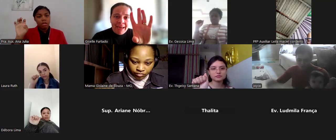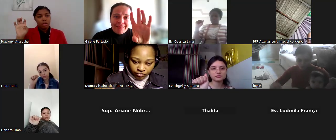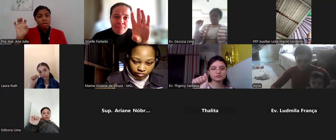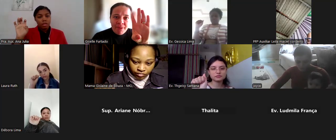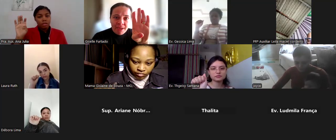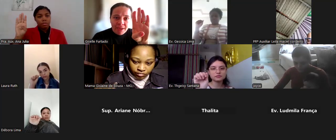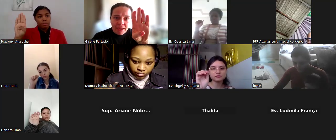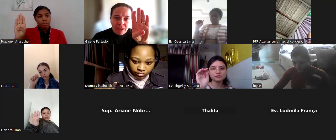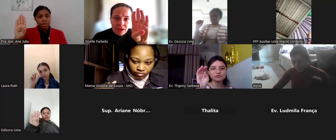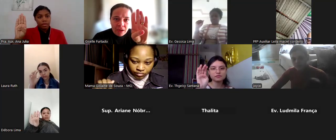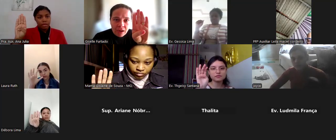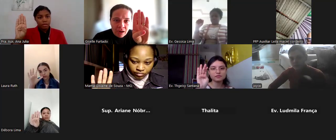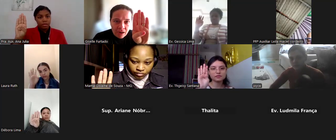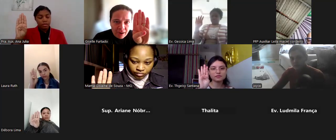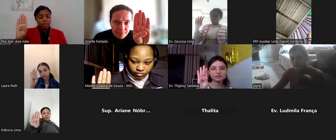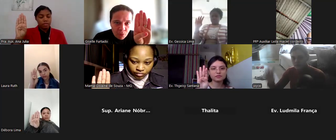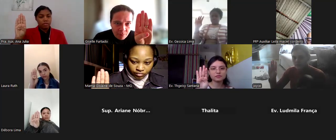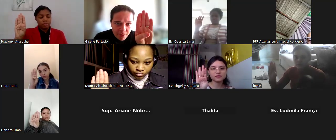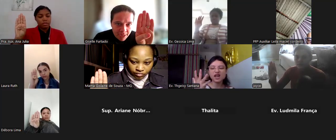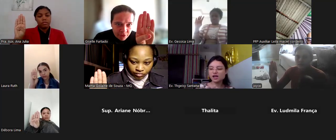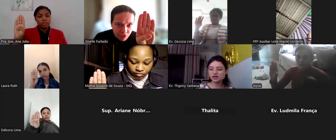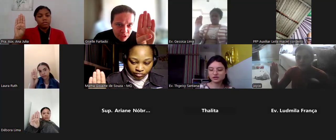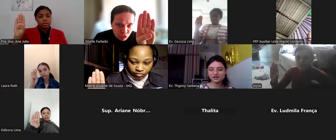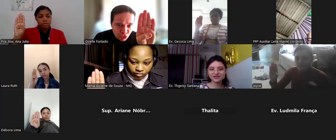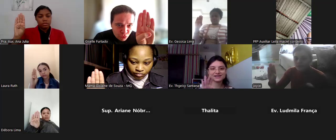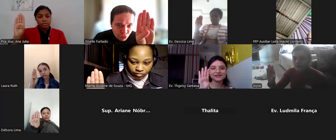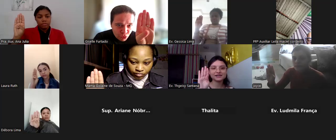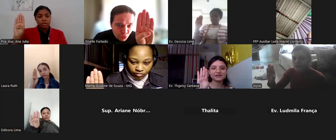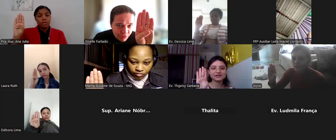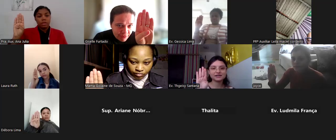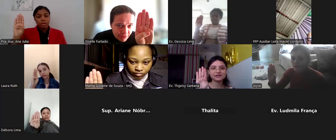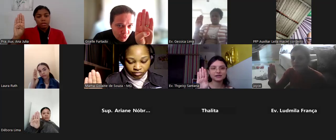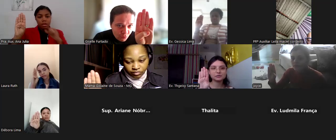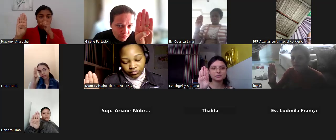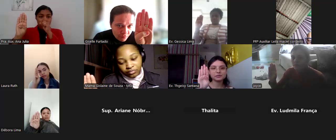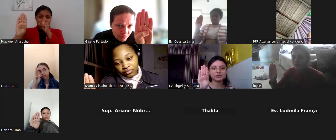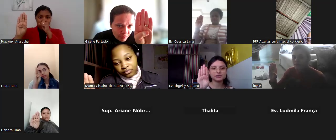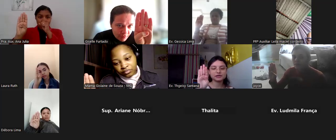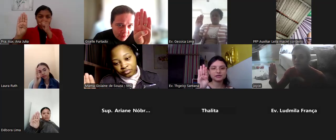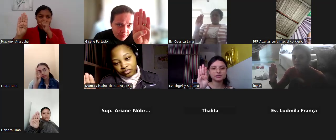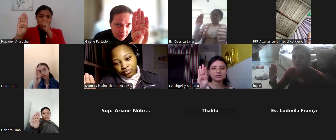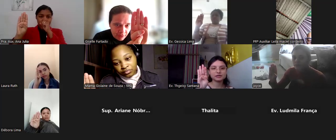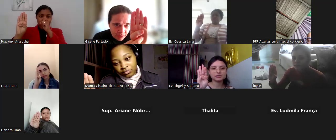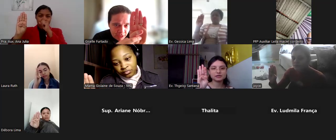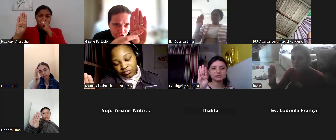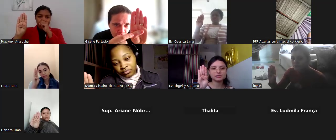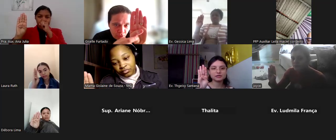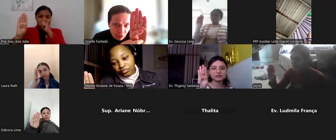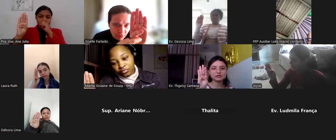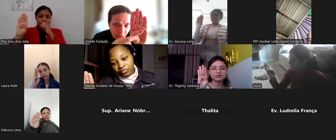Letra B. A mão aberta, os dedos juntos, o dedão na diagonal da palma